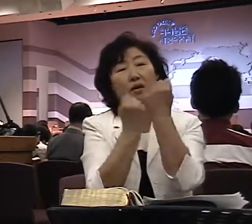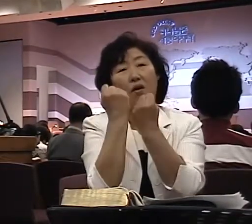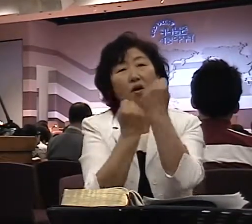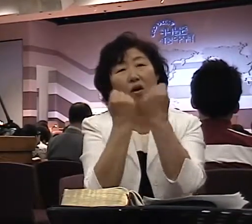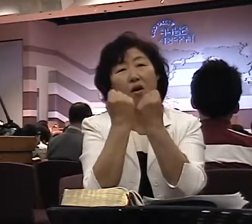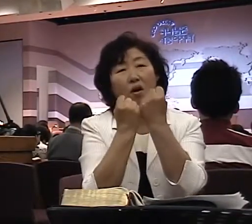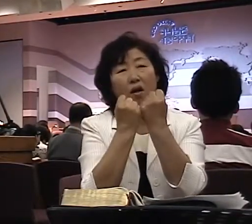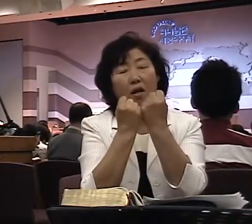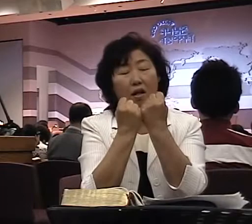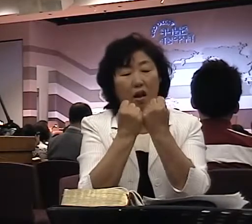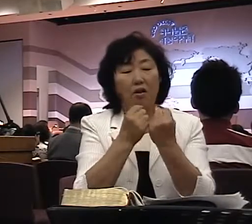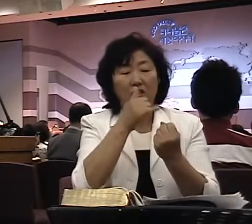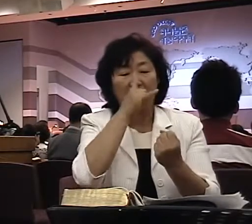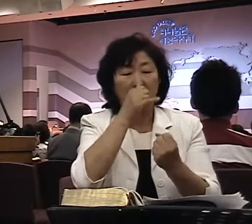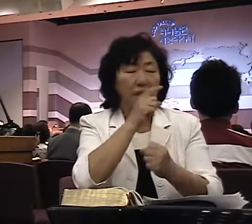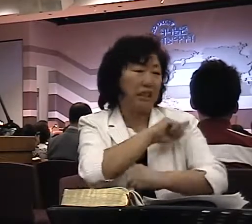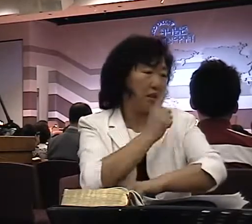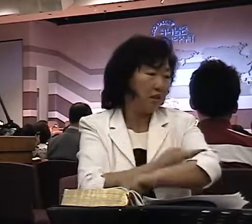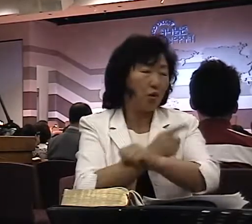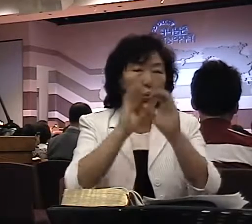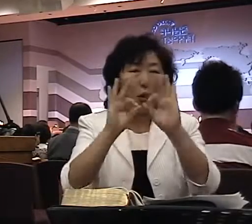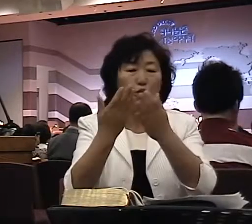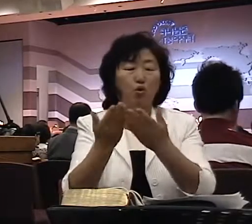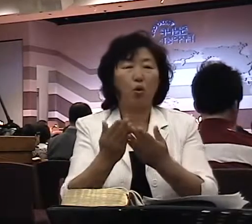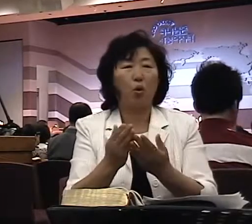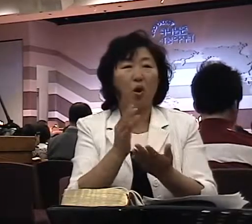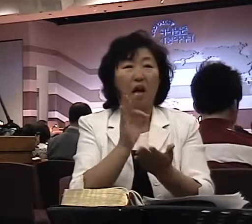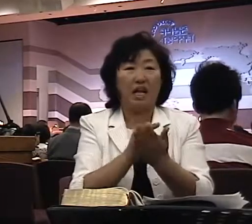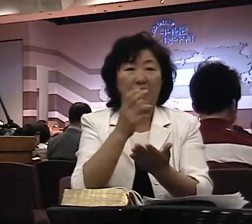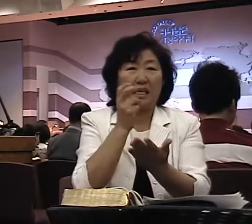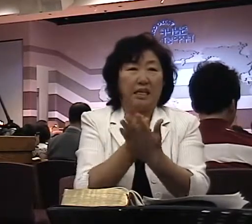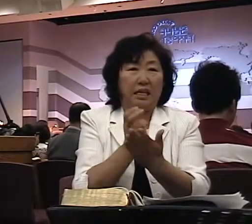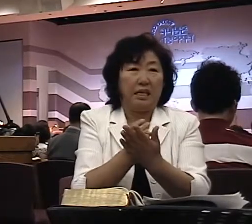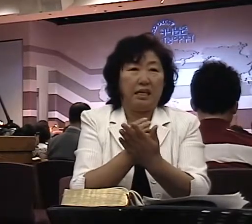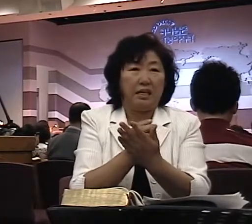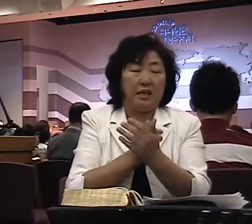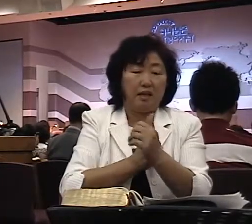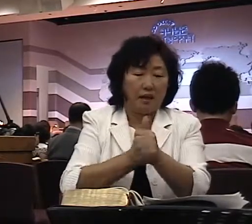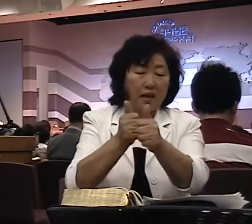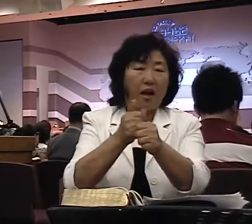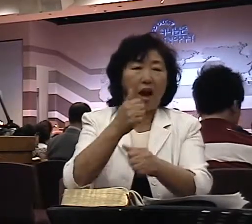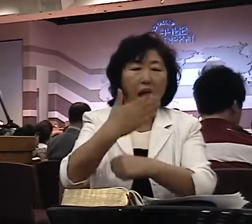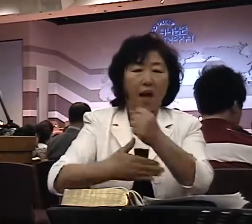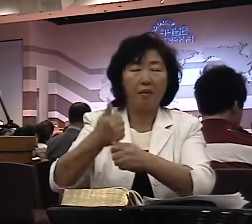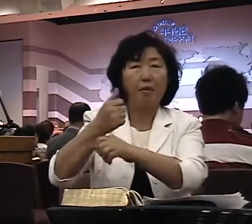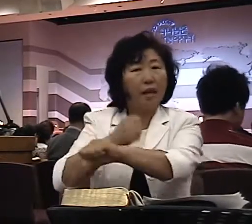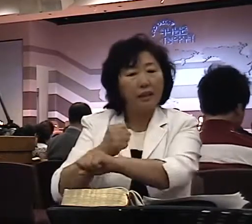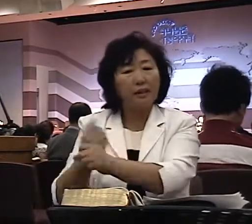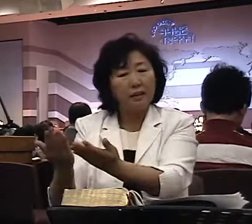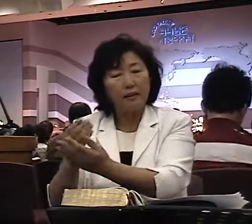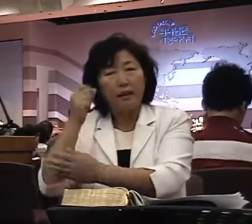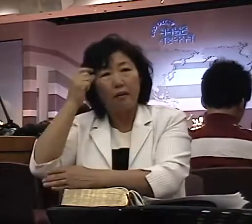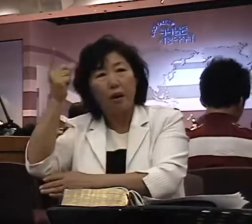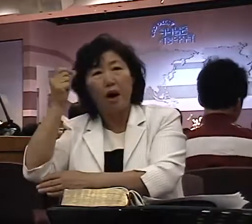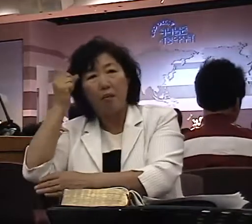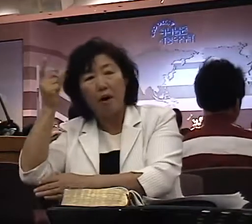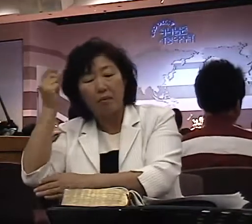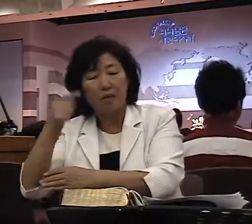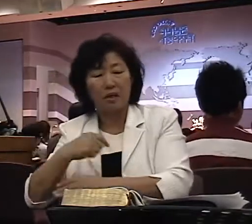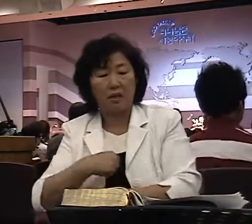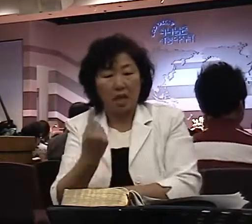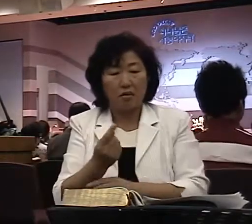주시어서 보여주시고 그 계시에 따라 하나님께서 하시는 일을 그가 깨닫게 되고 거기에